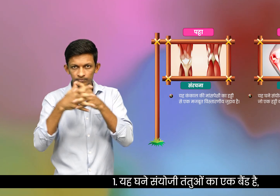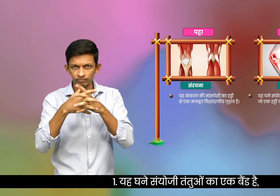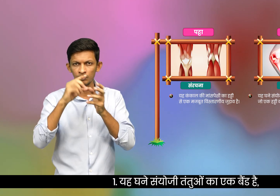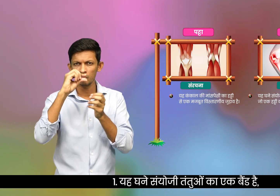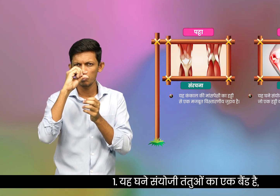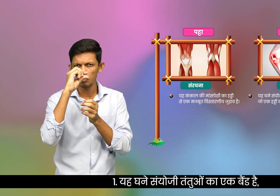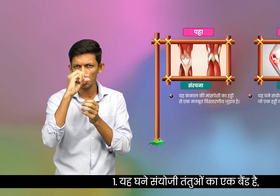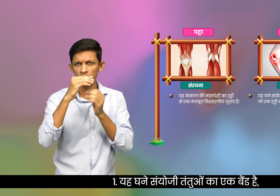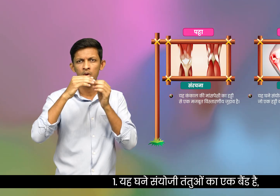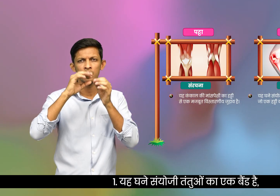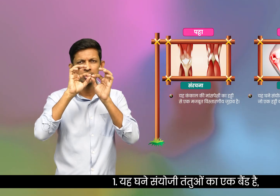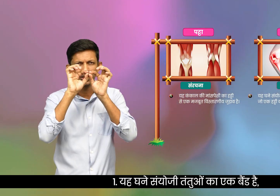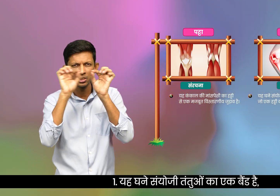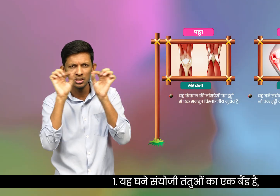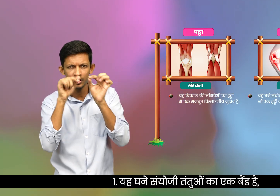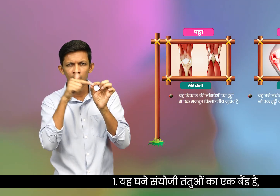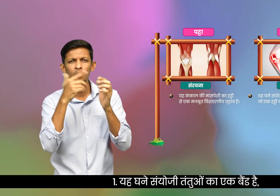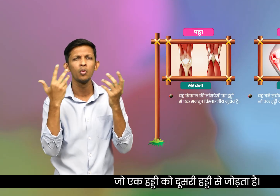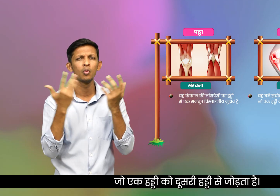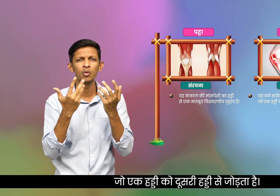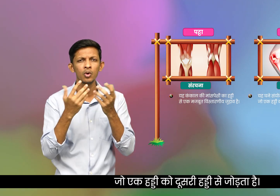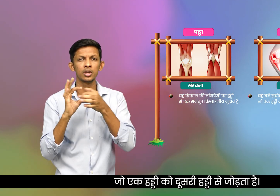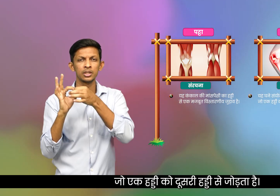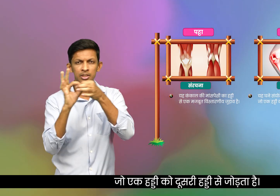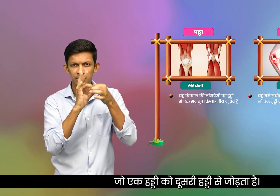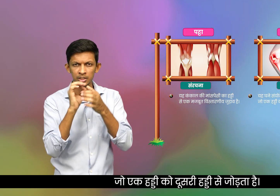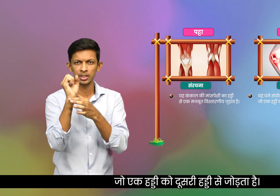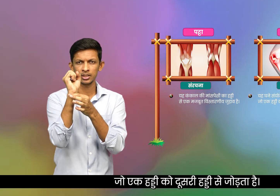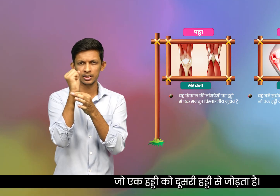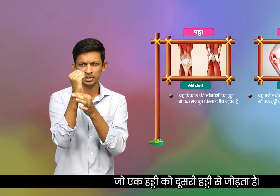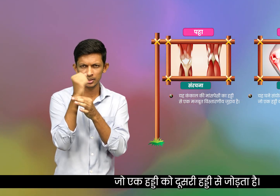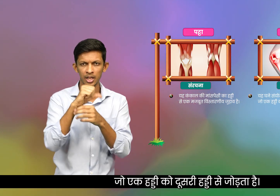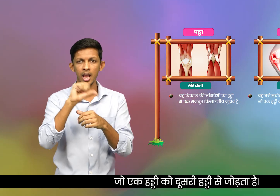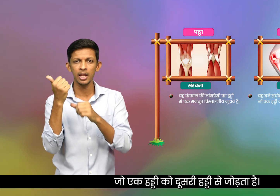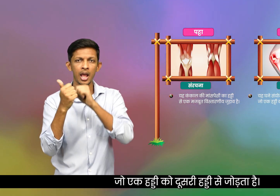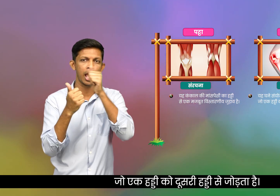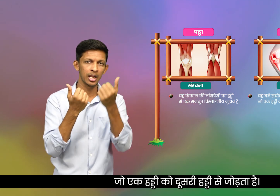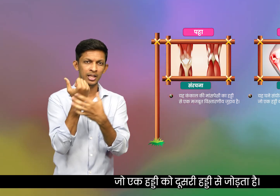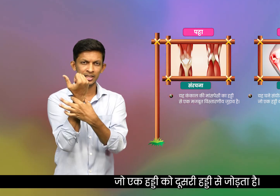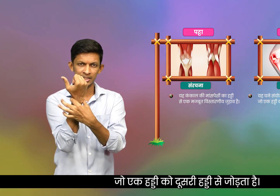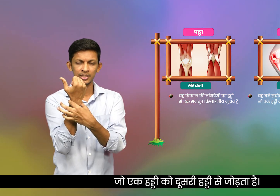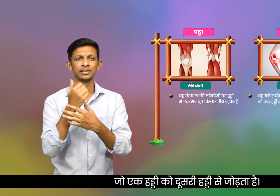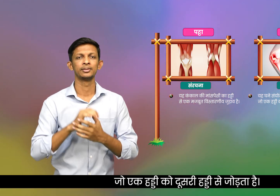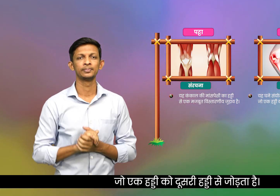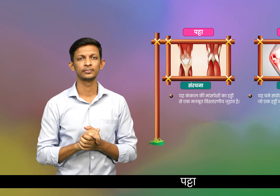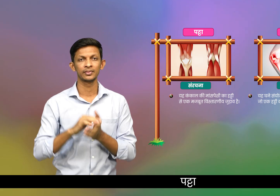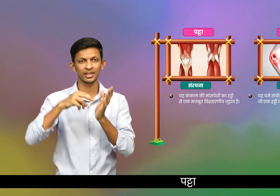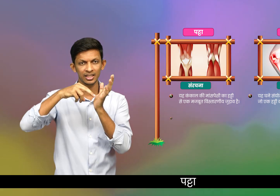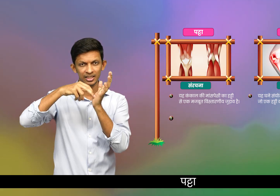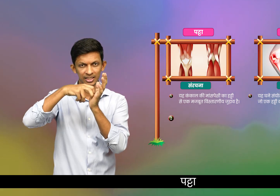पहला, यह घने संयोजी तंतुओं का एक बैंड है जो एक हड्डी को दूसरी हड्डी से जोड़ता है।